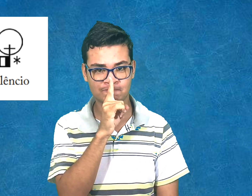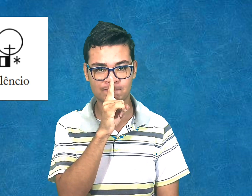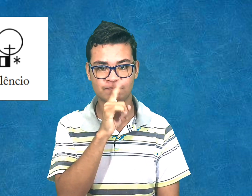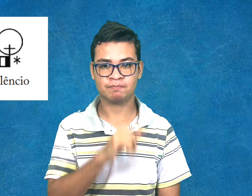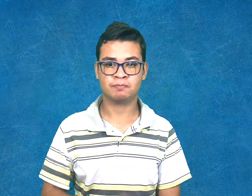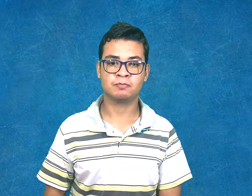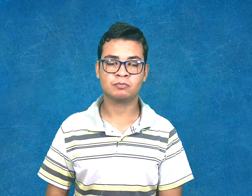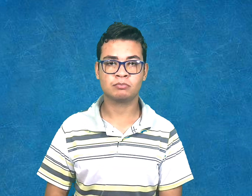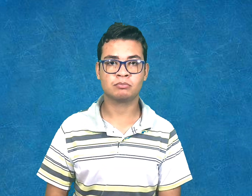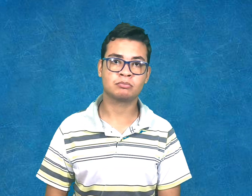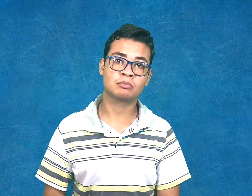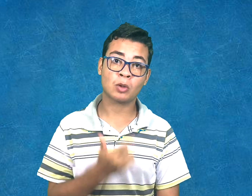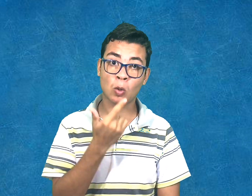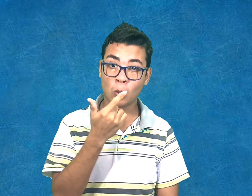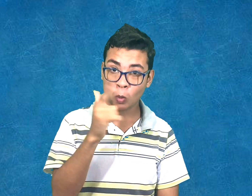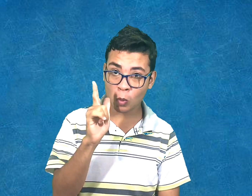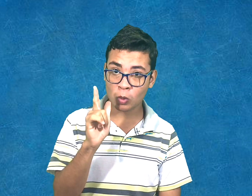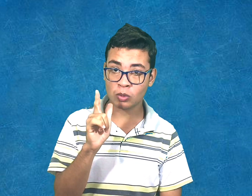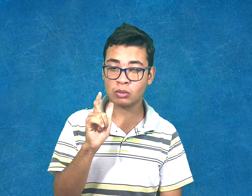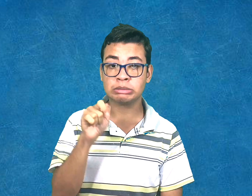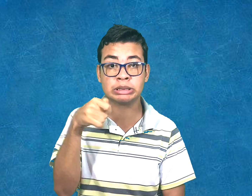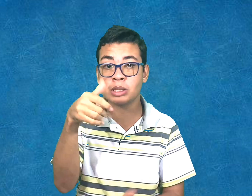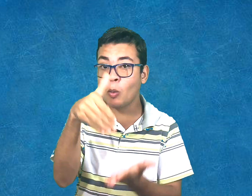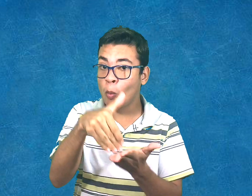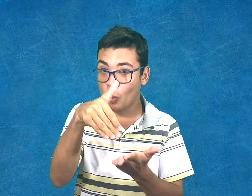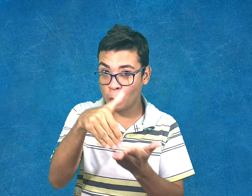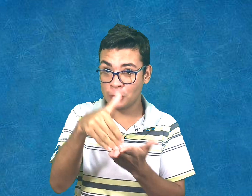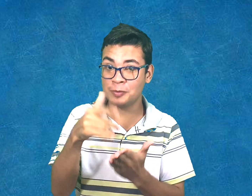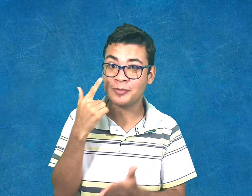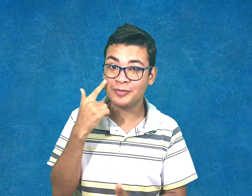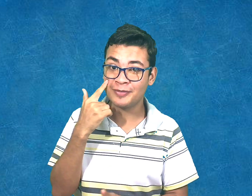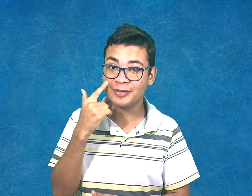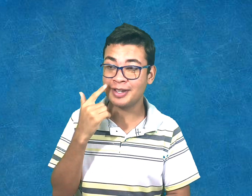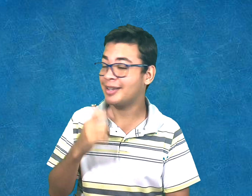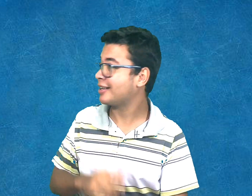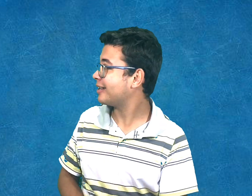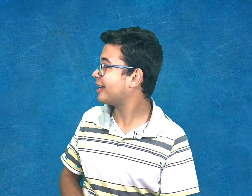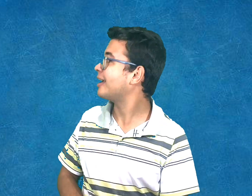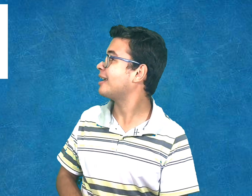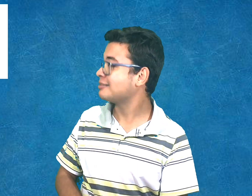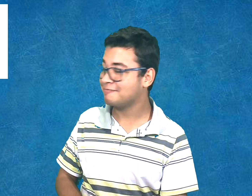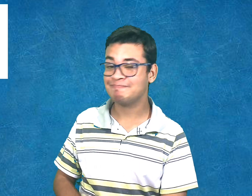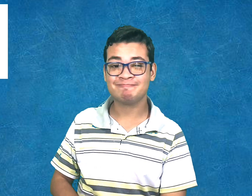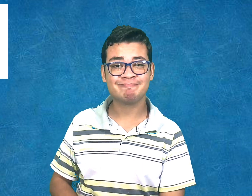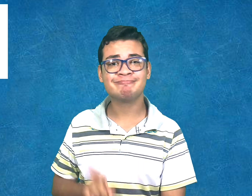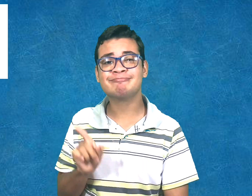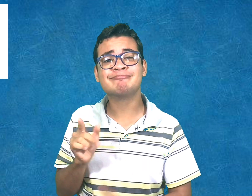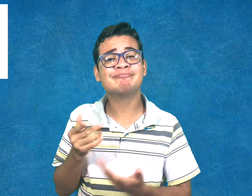Outro, esse é o último sinal que nós vamos ver. Que sinal que é esse?